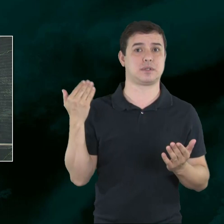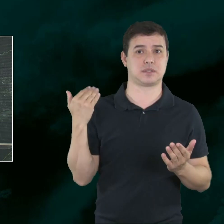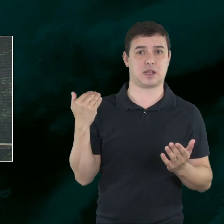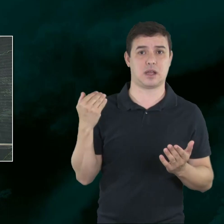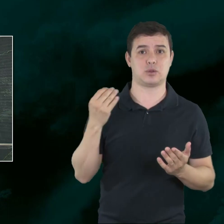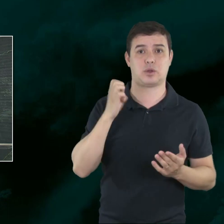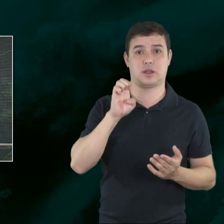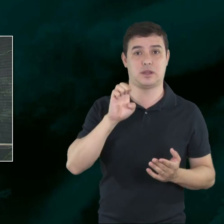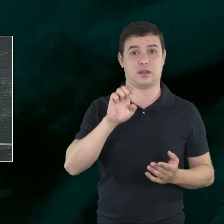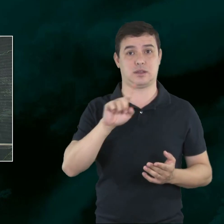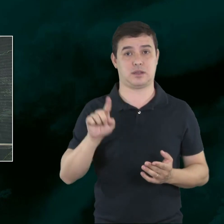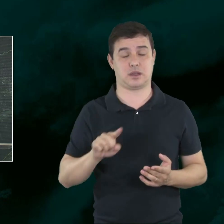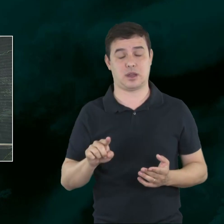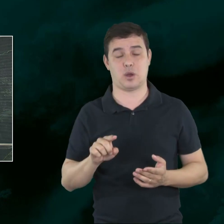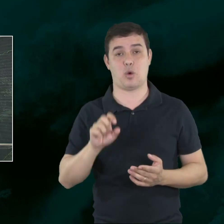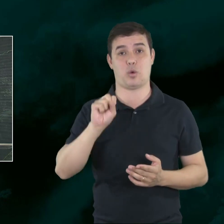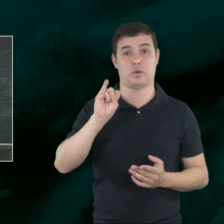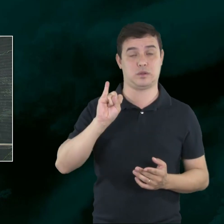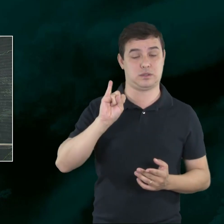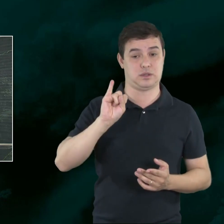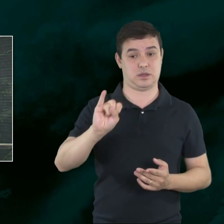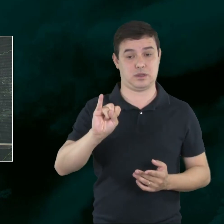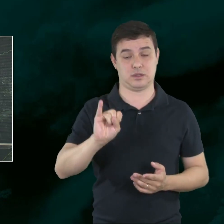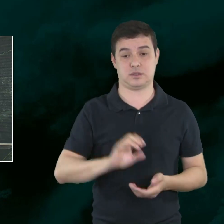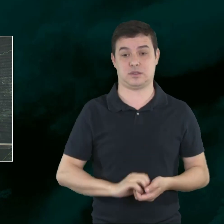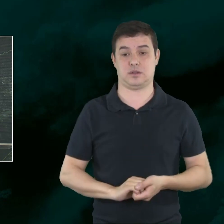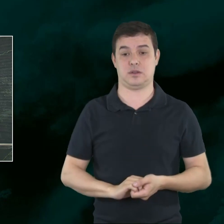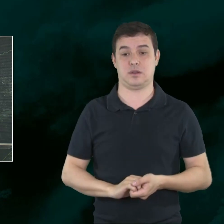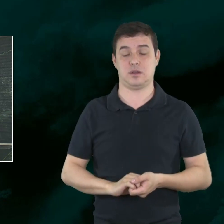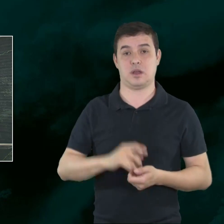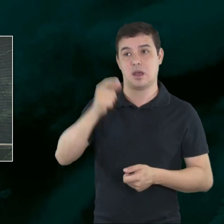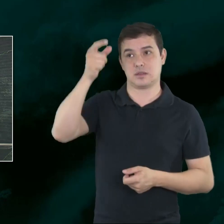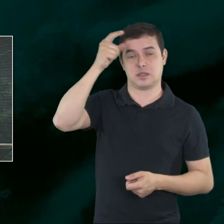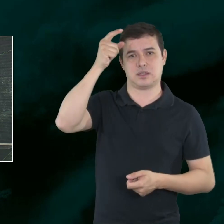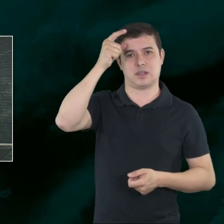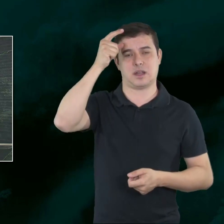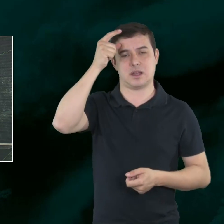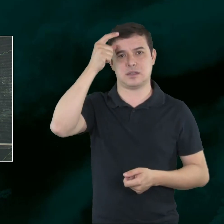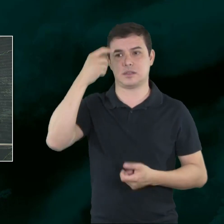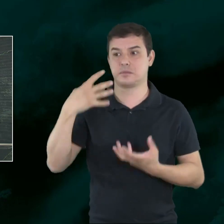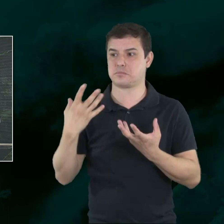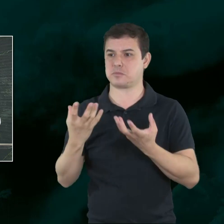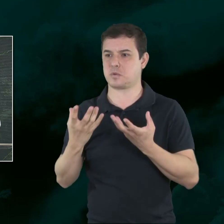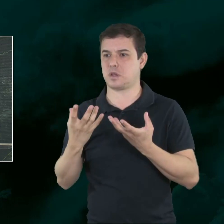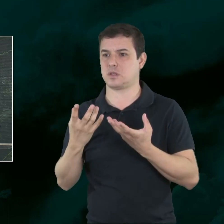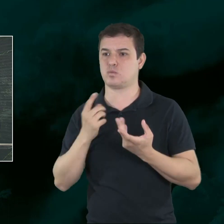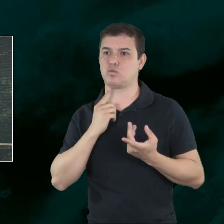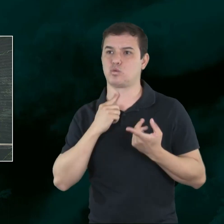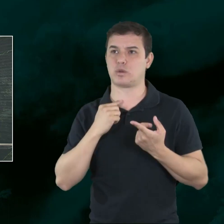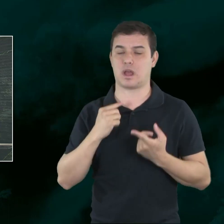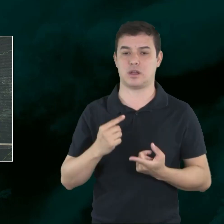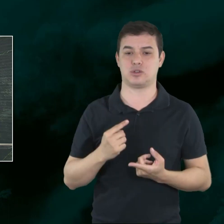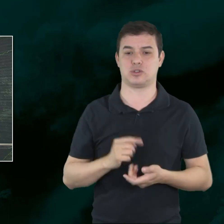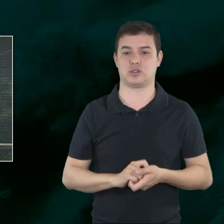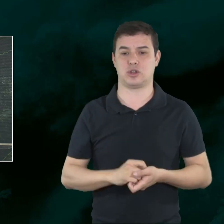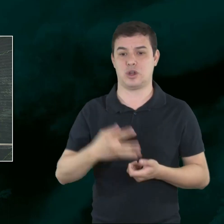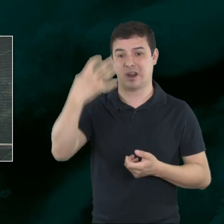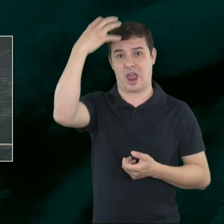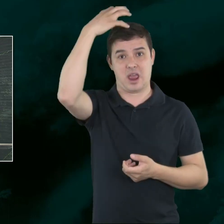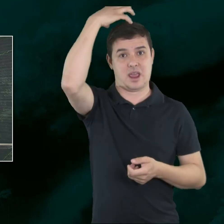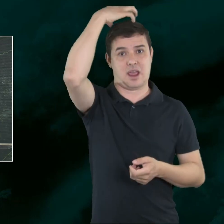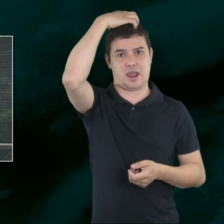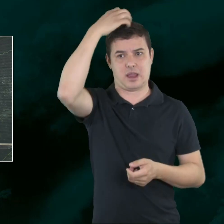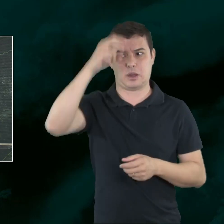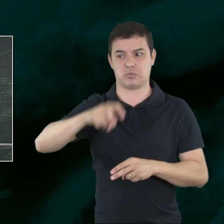Isaías 14, Satanás sempre quis ser um rei adjunto de